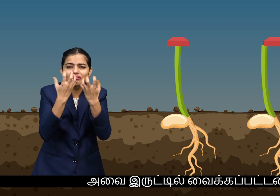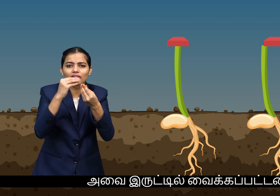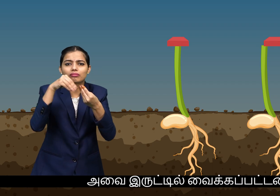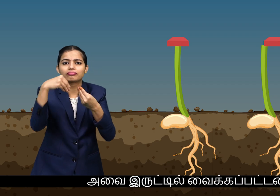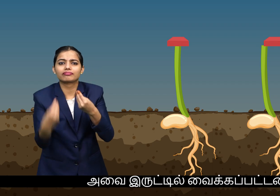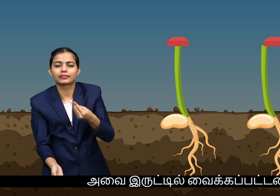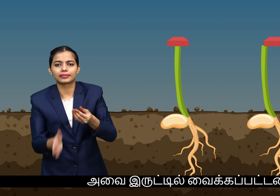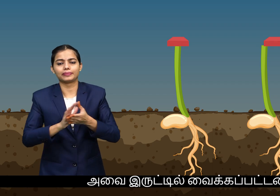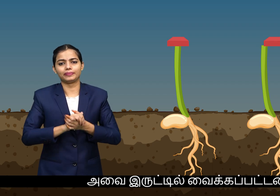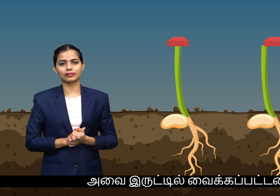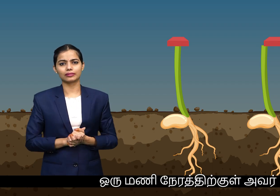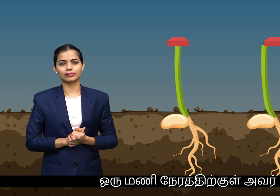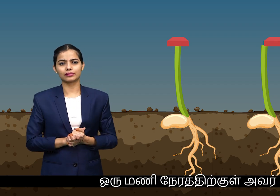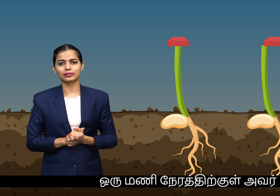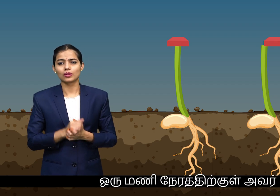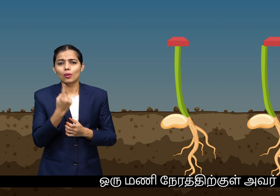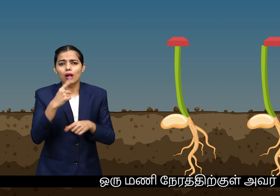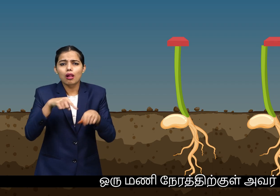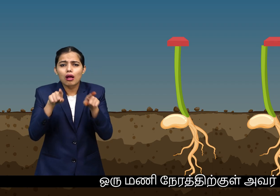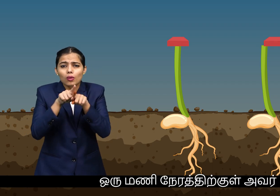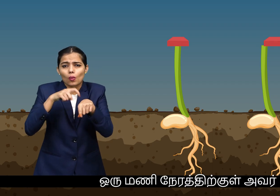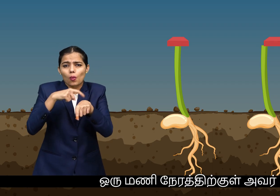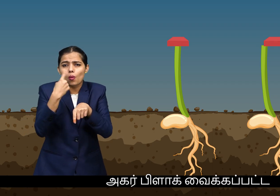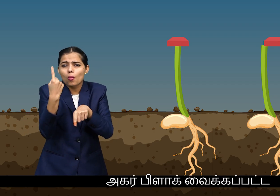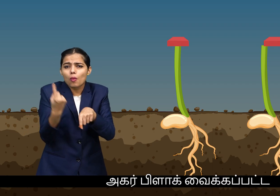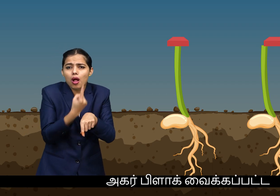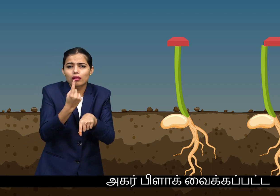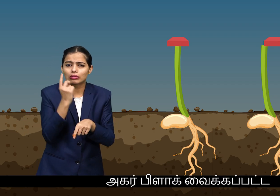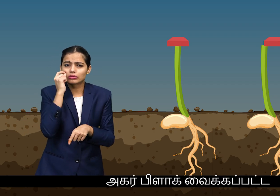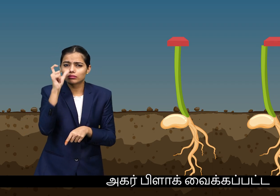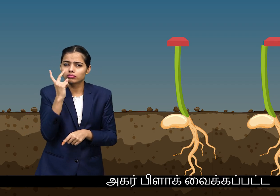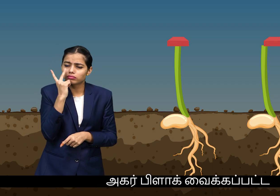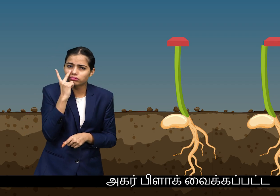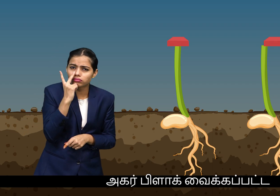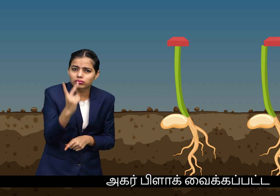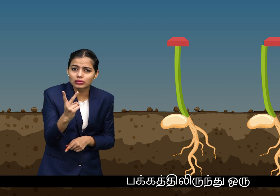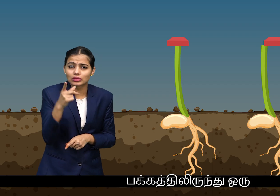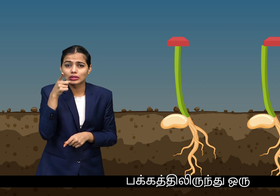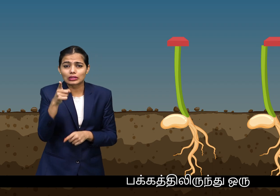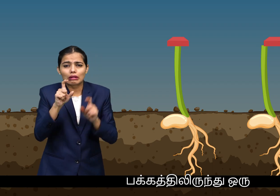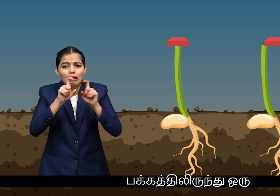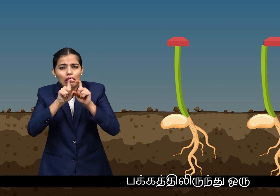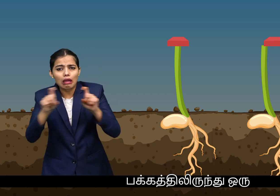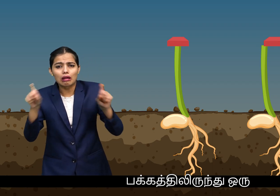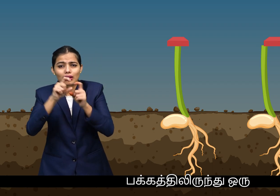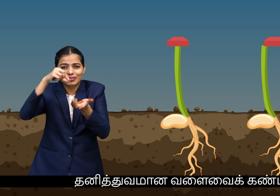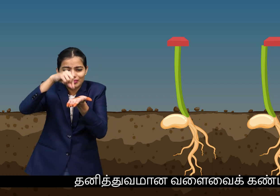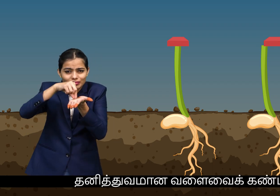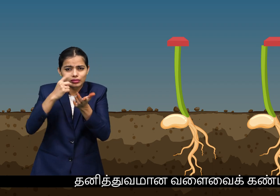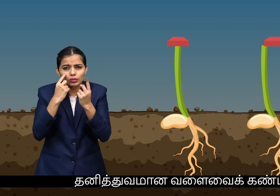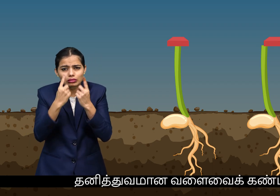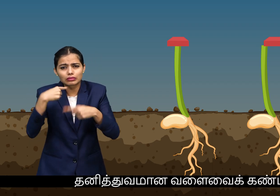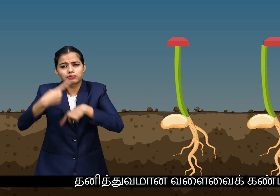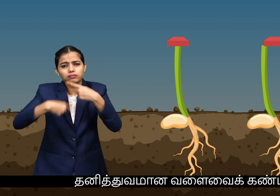அவை இருட்டில் வைக்கப்பட்டன. 1 மணி நேரத்திற்குள் அவர் அகார் பிளாக் வைக்கப்பட்ட பக்கத்திலிருந்து ஒரு